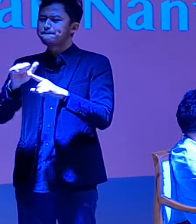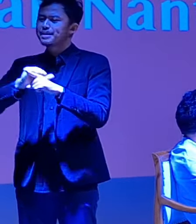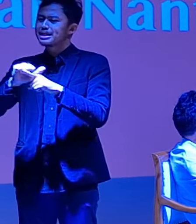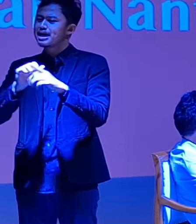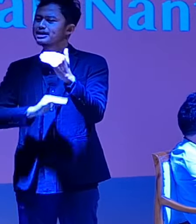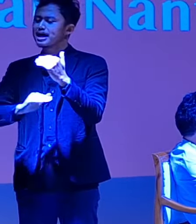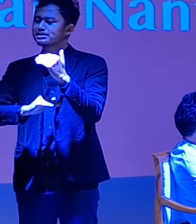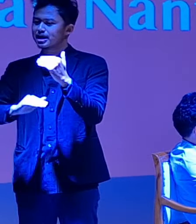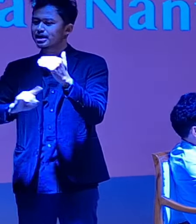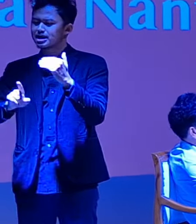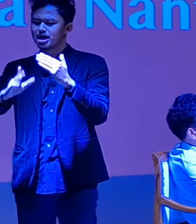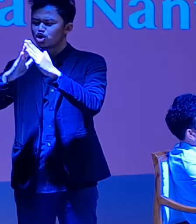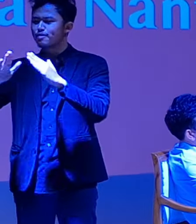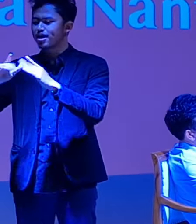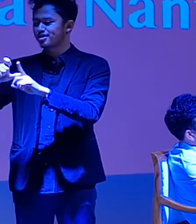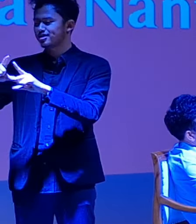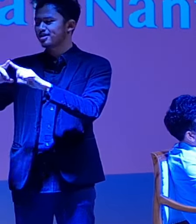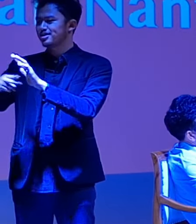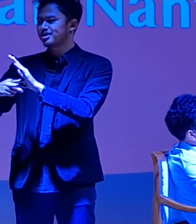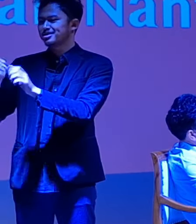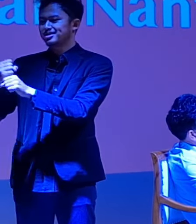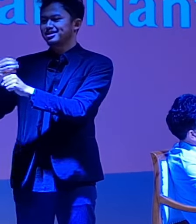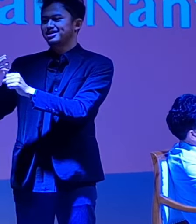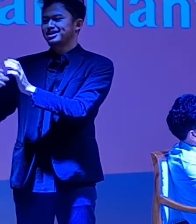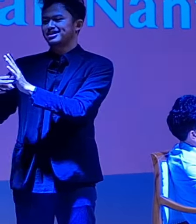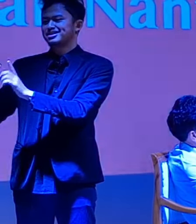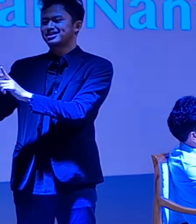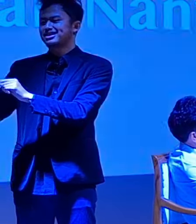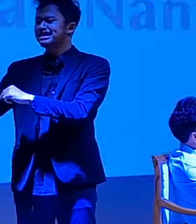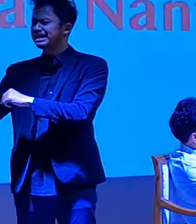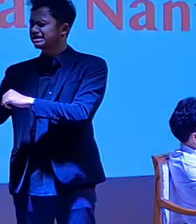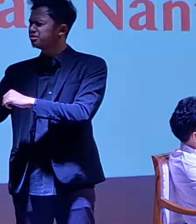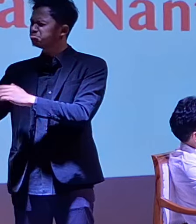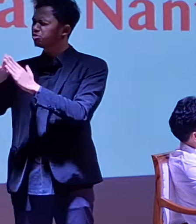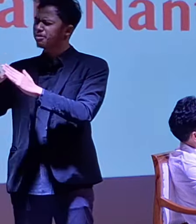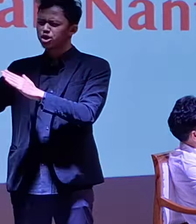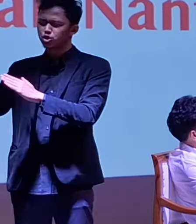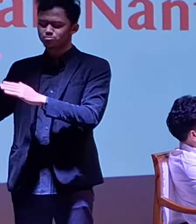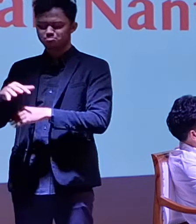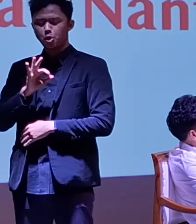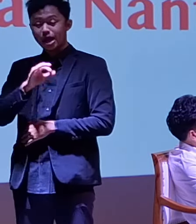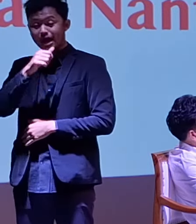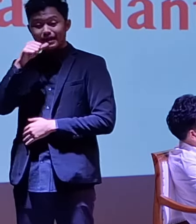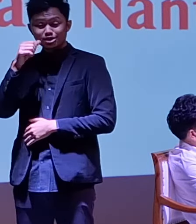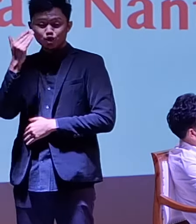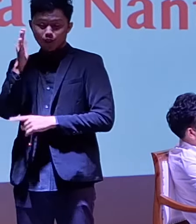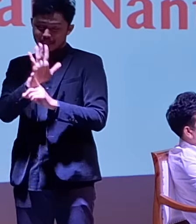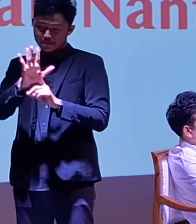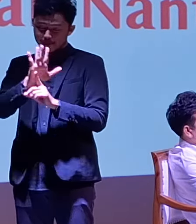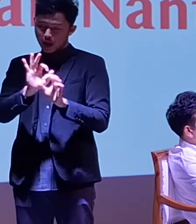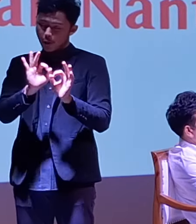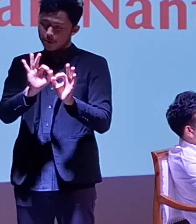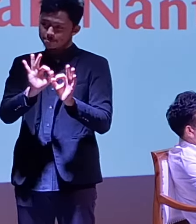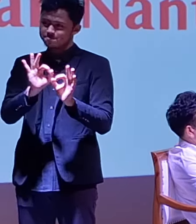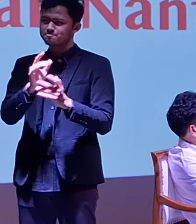HMI di rumah Dagen itu. Mas Anies itu kan latar belakang ya, terus kalau di Jogja